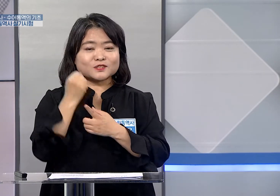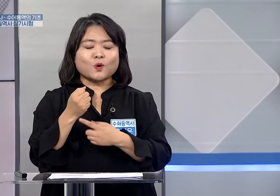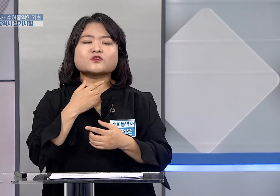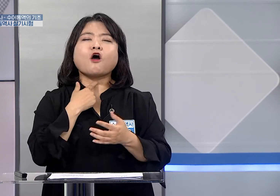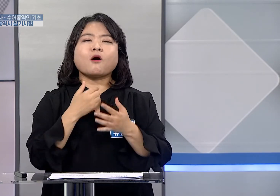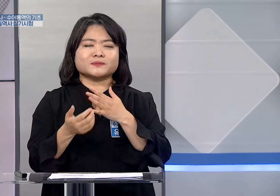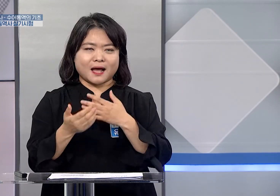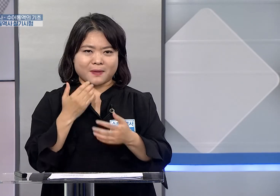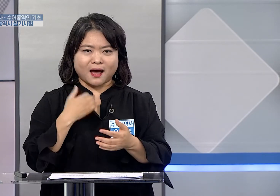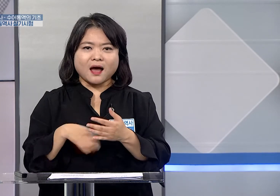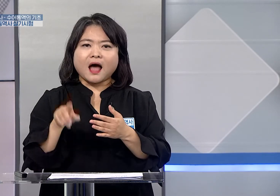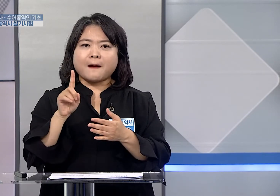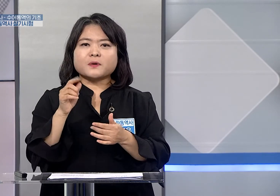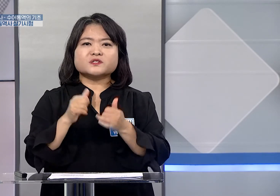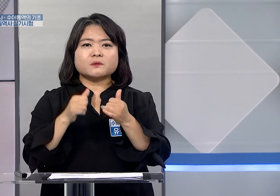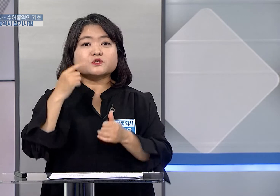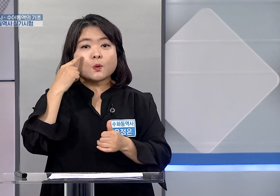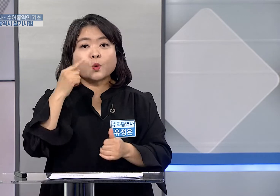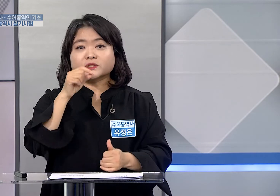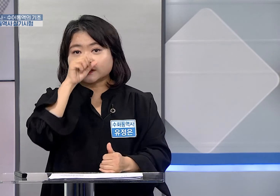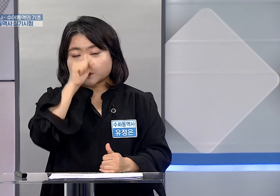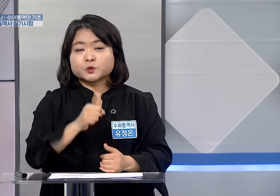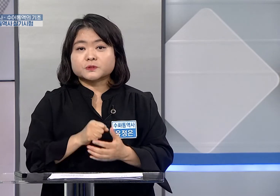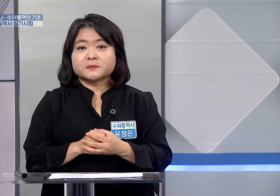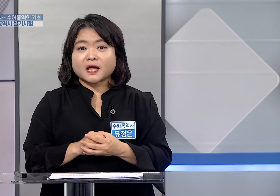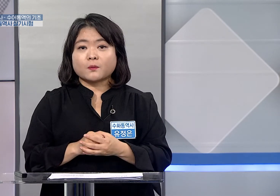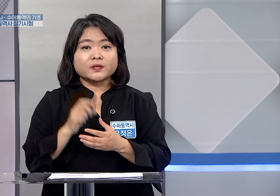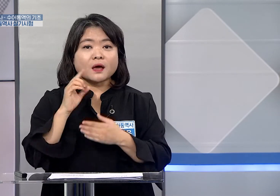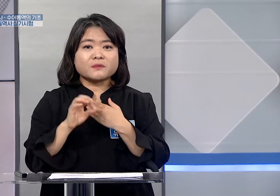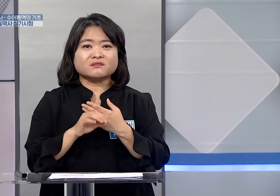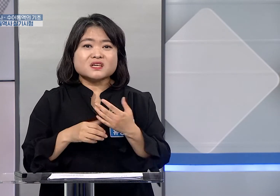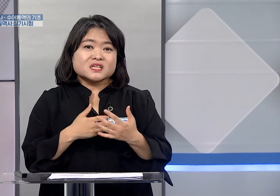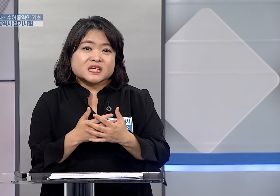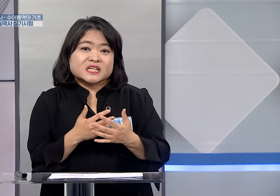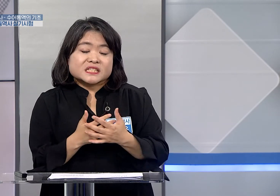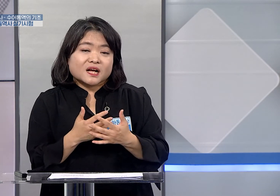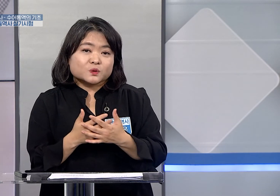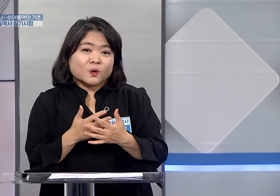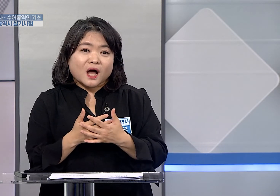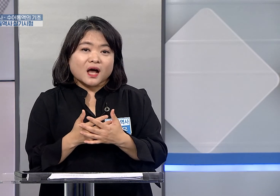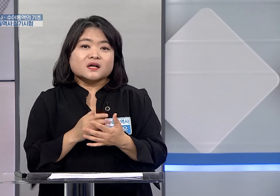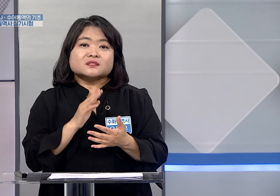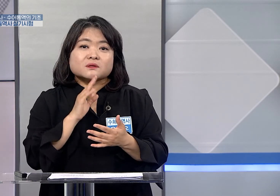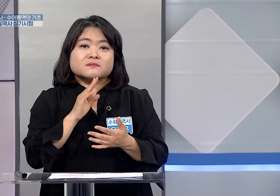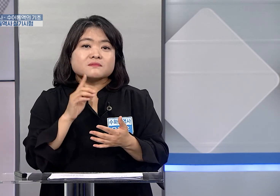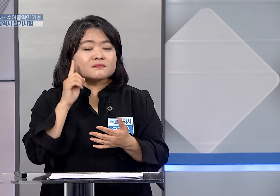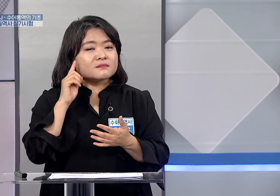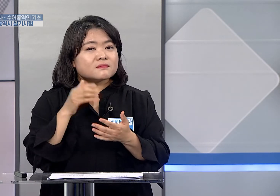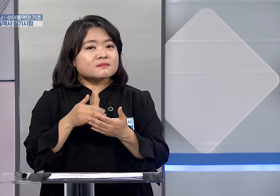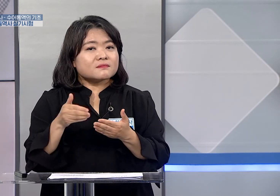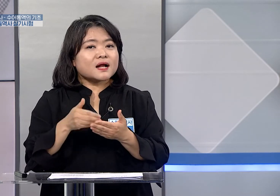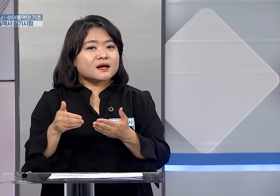생각하시고 경험 삼아 한번 시험을 쳐보시는 게 좋습니다. 왜냐하면 이 긴장도가